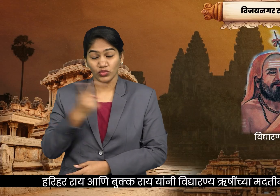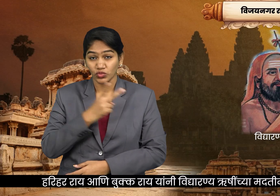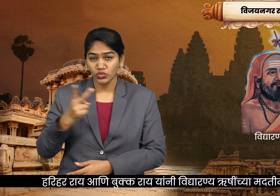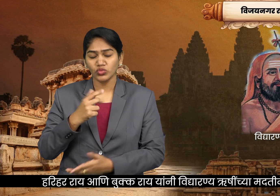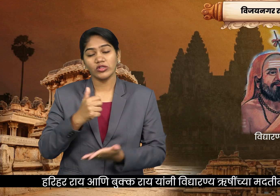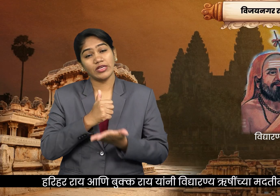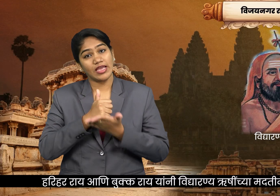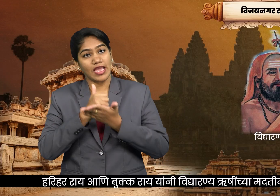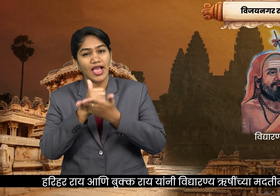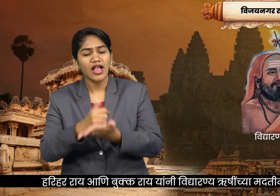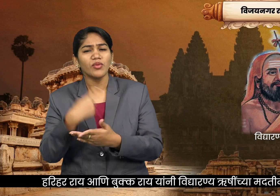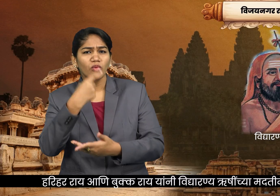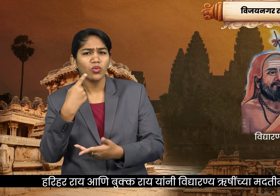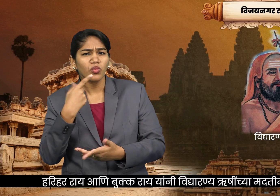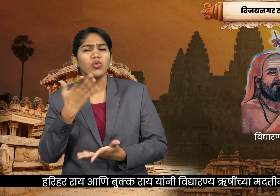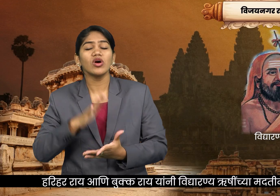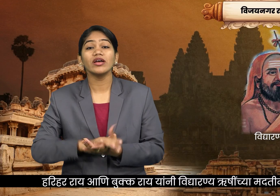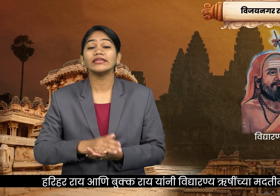स्थापन केलेल.